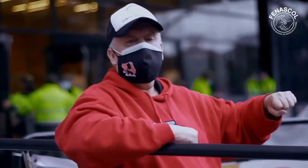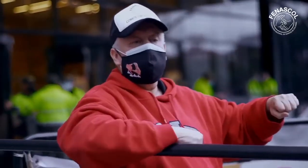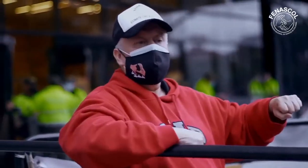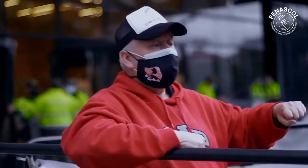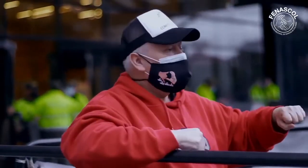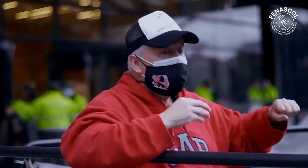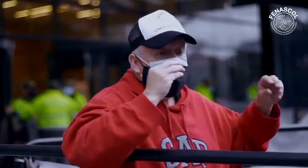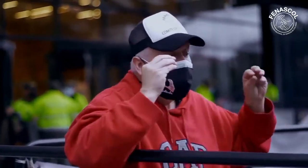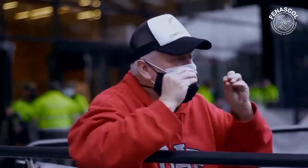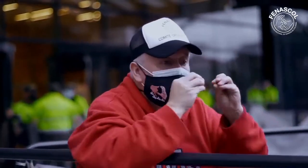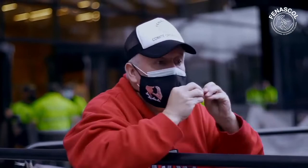tiempo, nos quedamos.